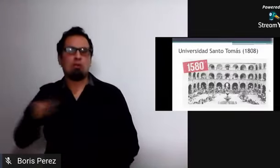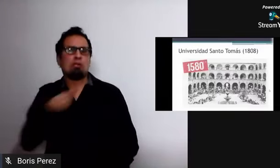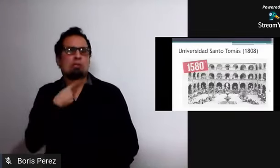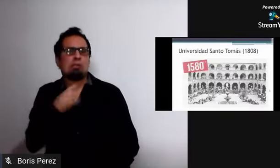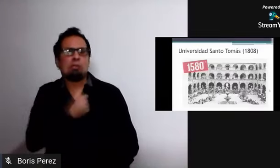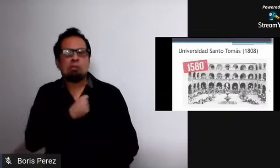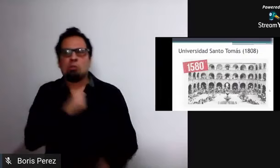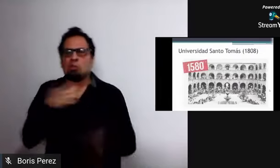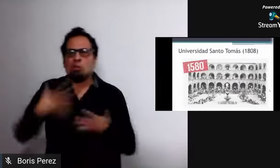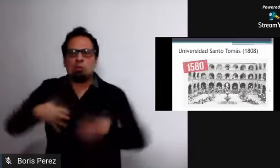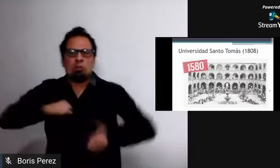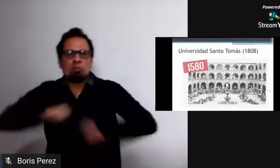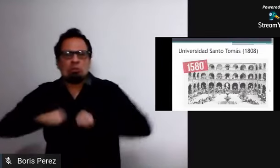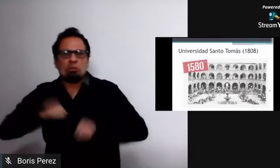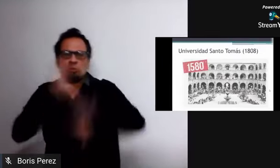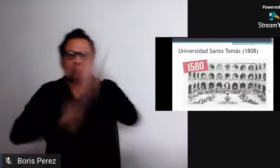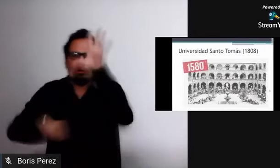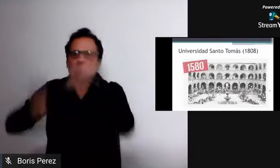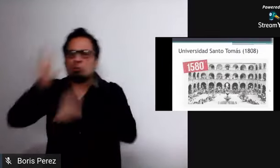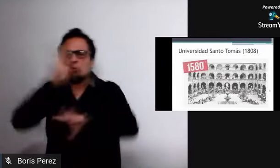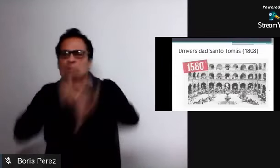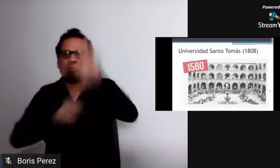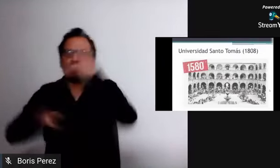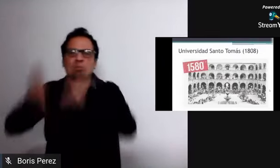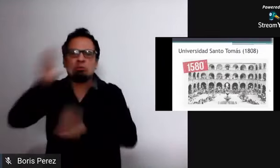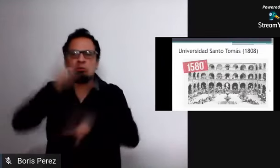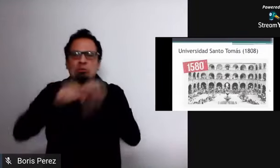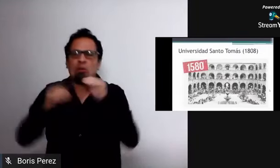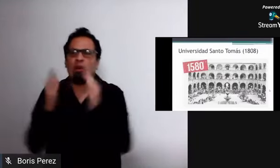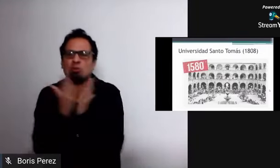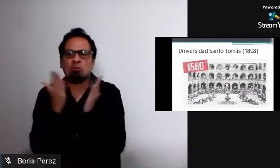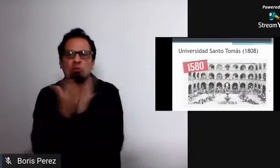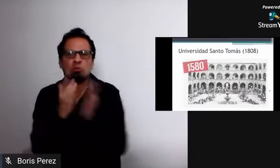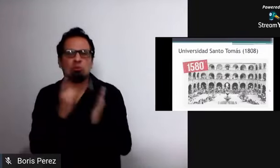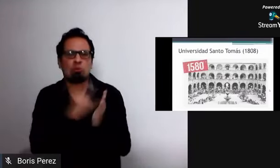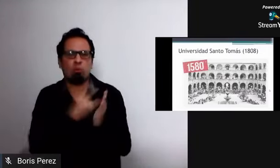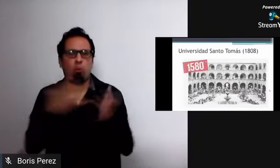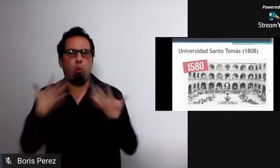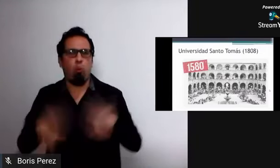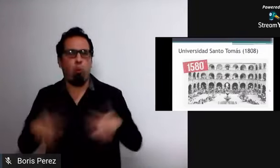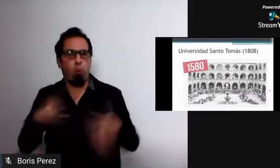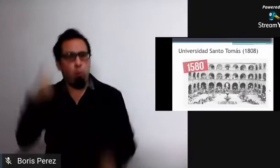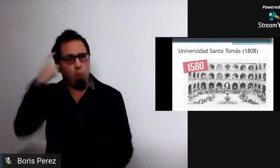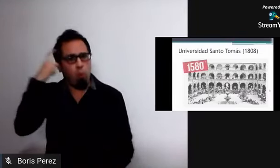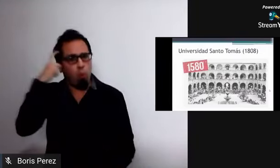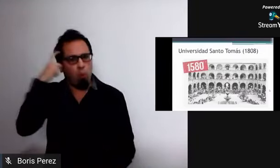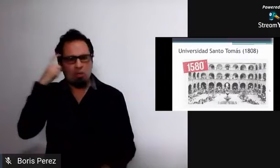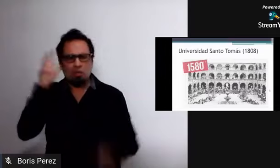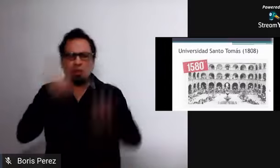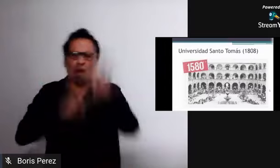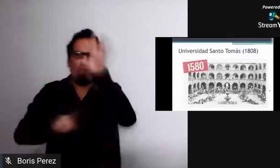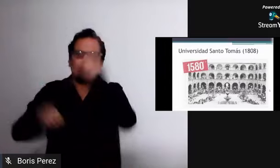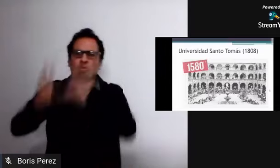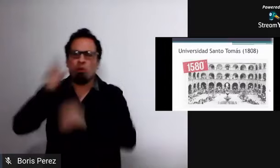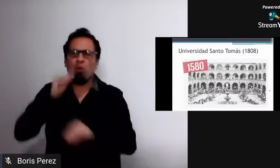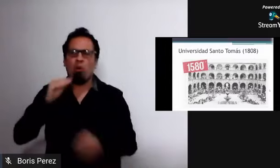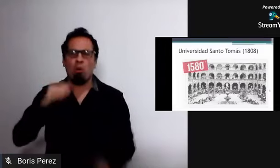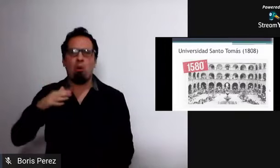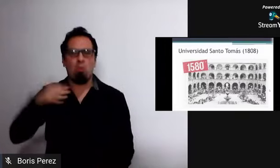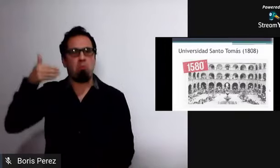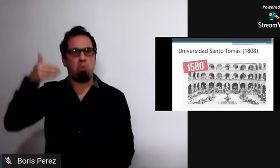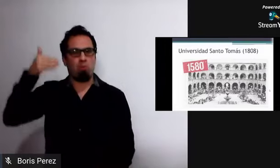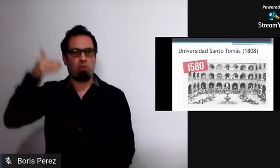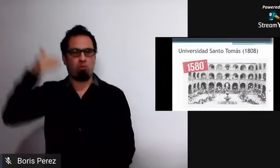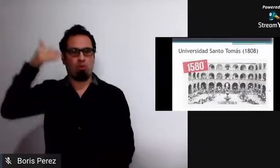de Derecho en esa universidad, ya que le apasionaba mucho aprender y conocer y estudiar todo este tema